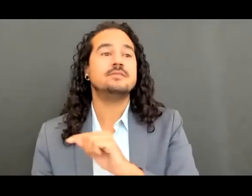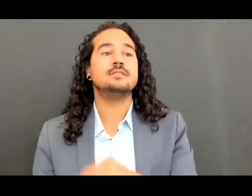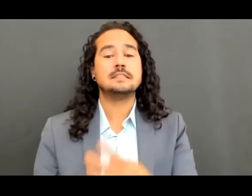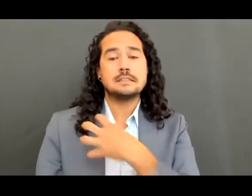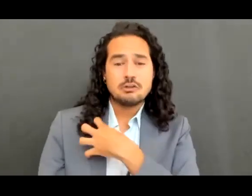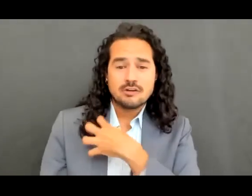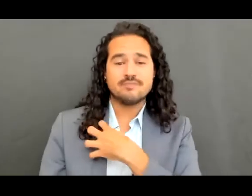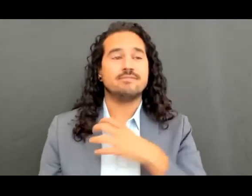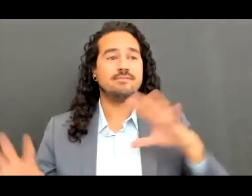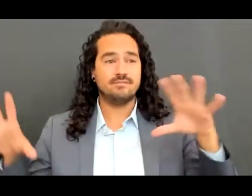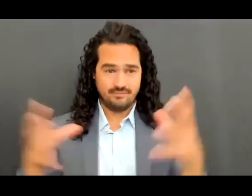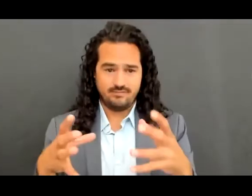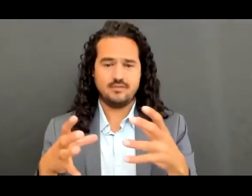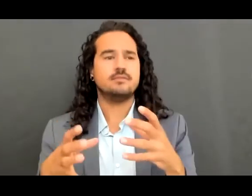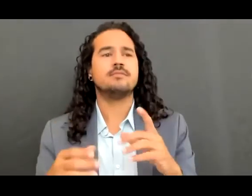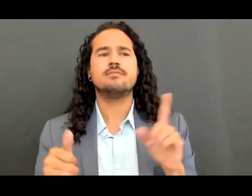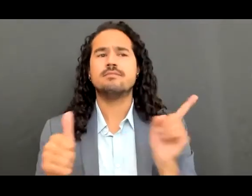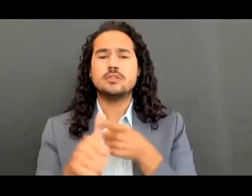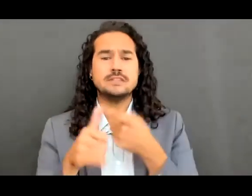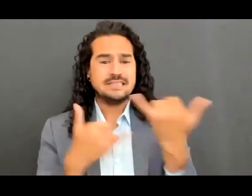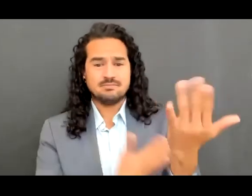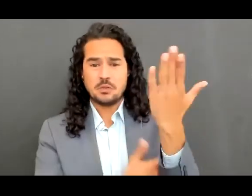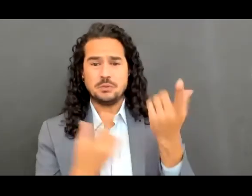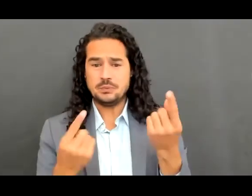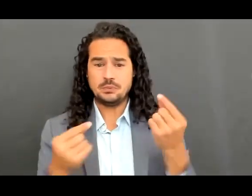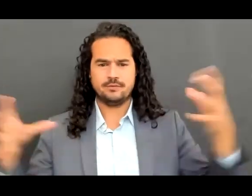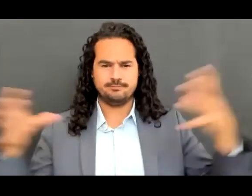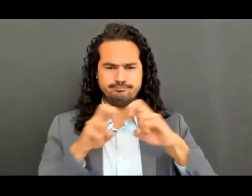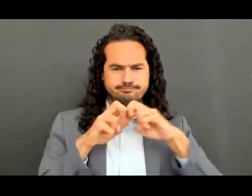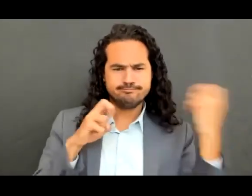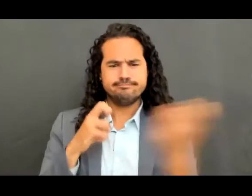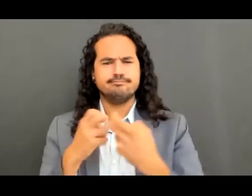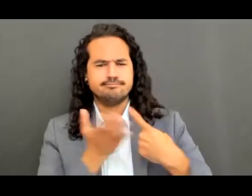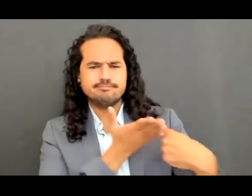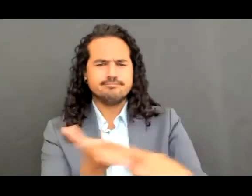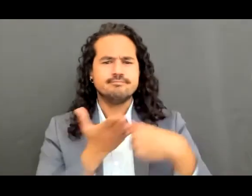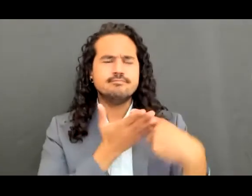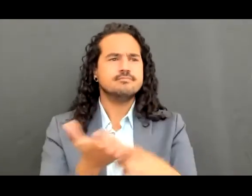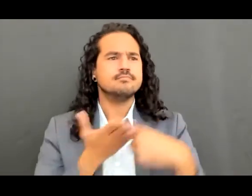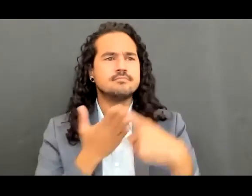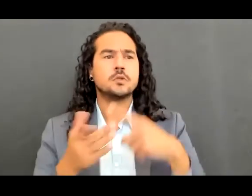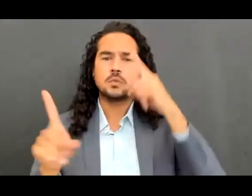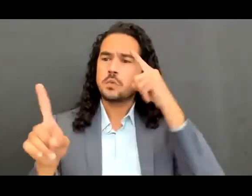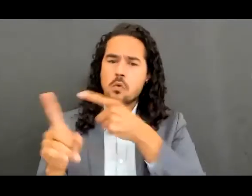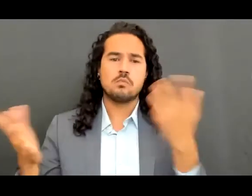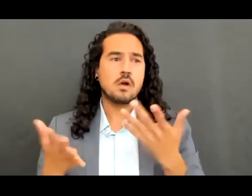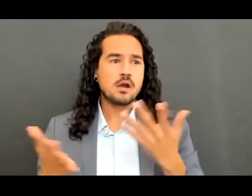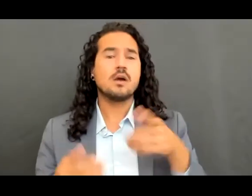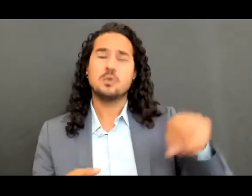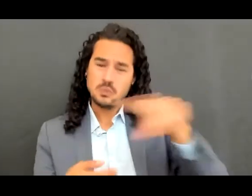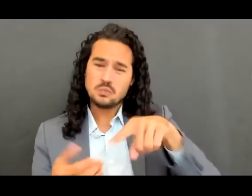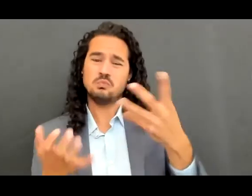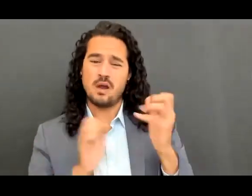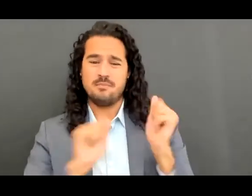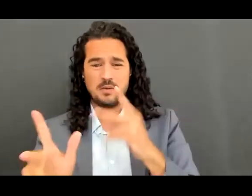evacuaciones. Bueno, esto es lo que estamos hablando todos los días en las mañanas. Lo que queremos nosotros es que regresen a sus casas a salvo y lo más